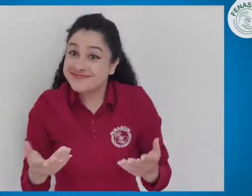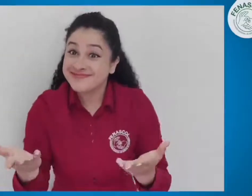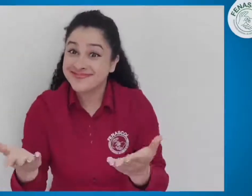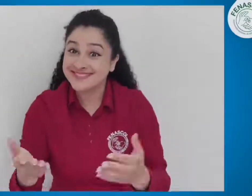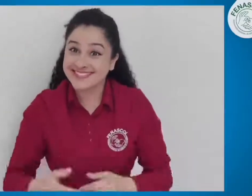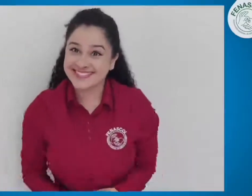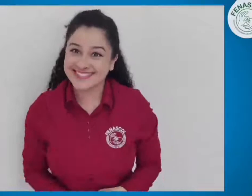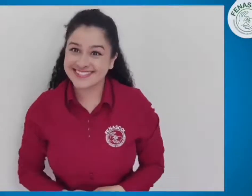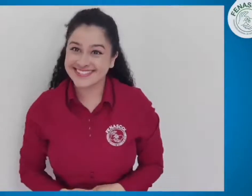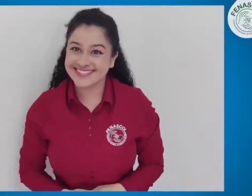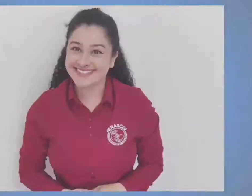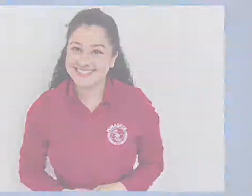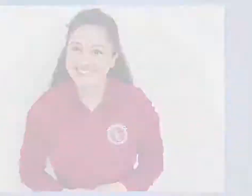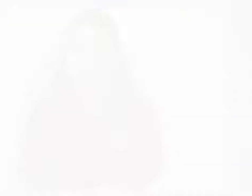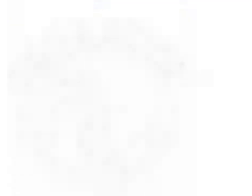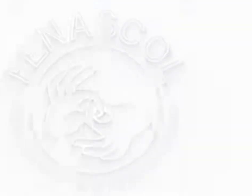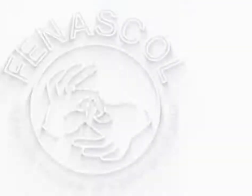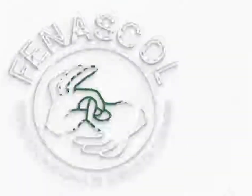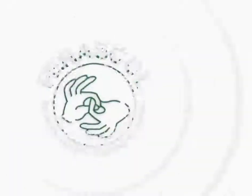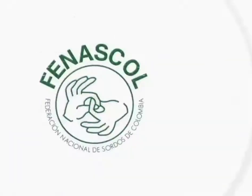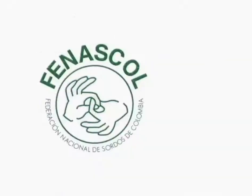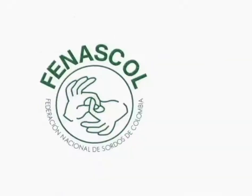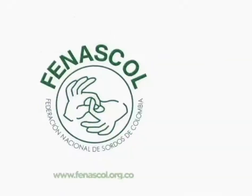de esta semana